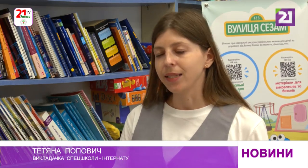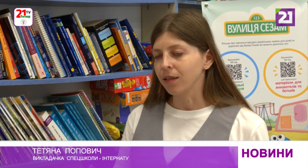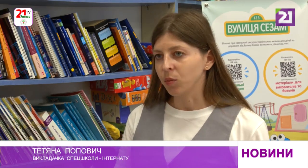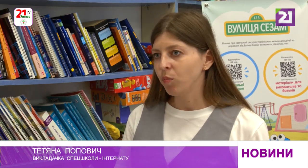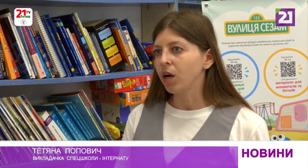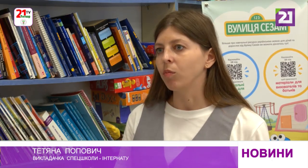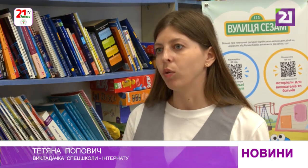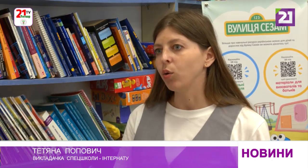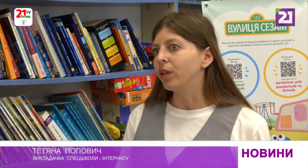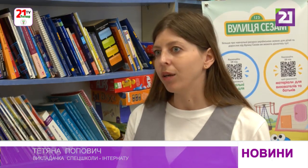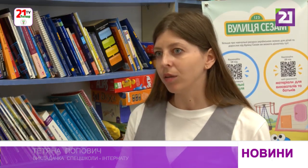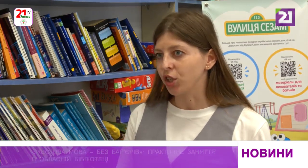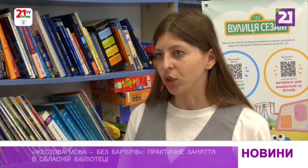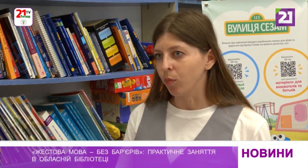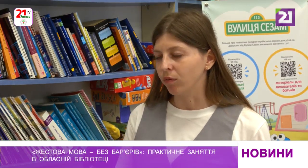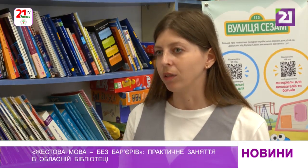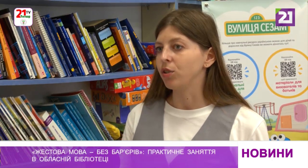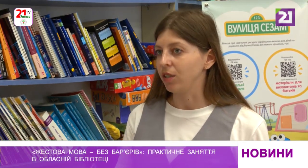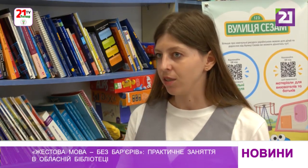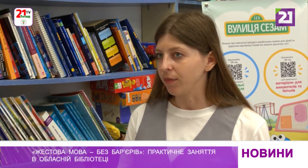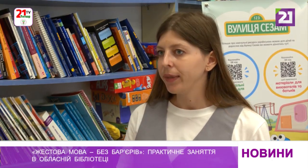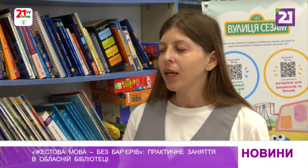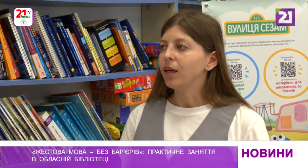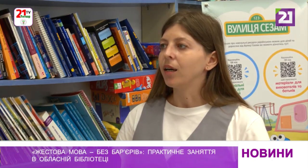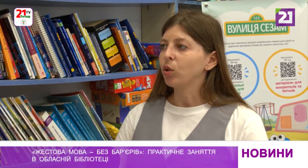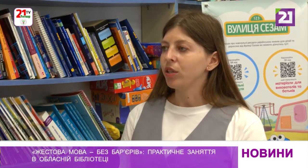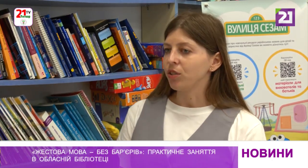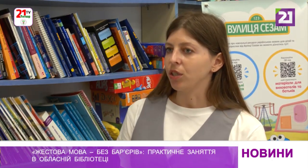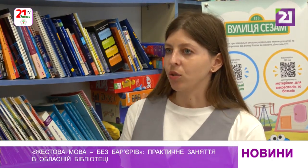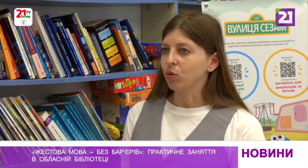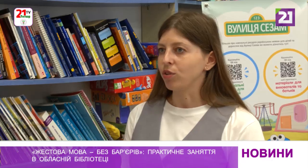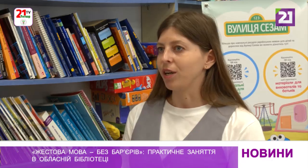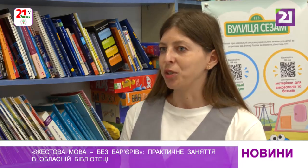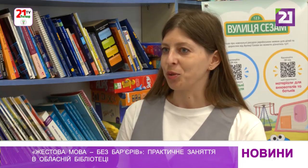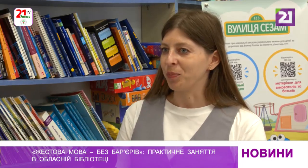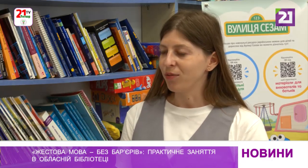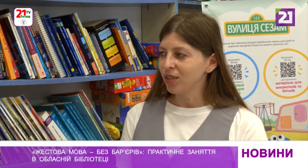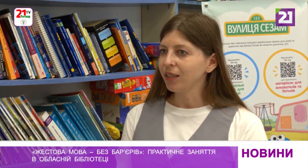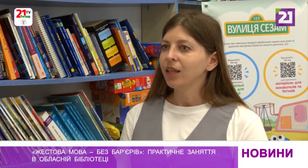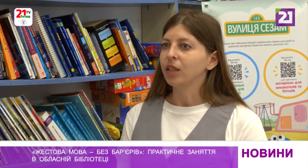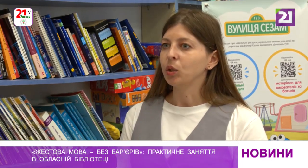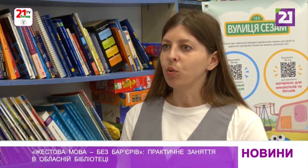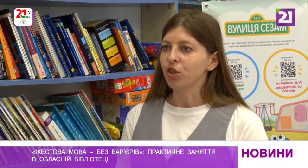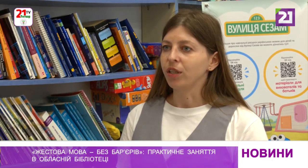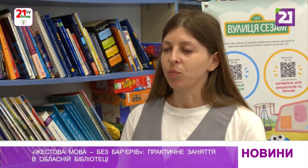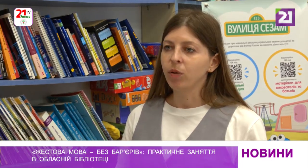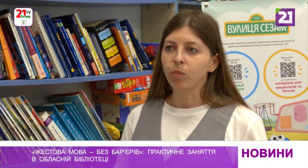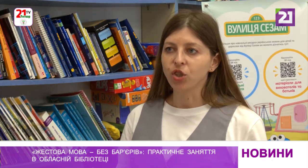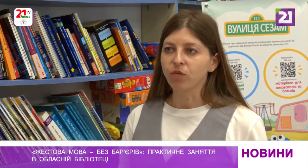радянських республіках була одна жестова мова – російська. А коли Радянський Союз нарешті розпався, то кожна республіка почала